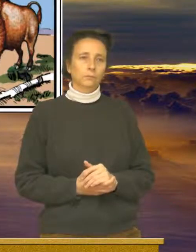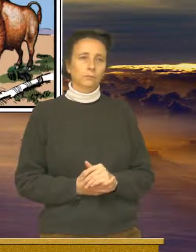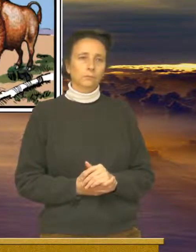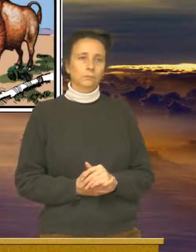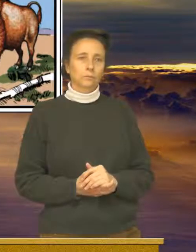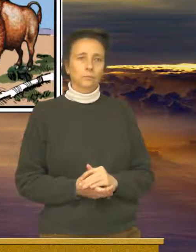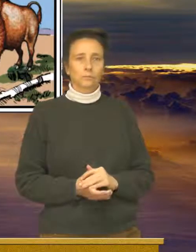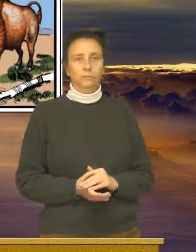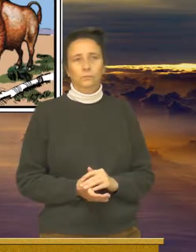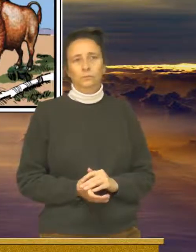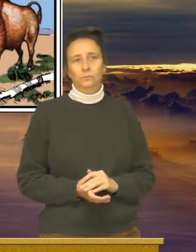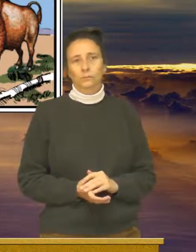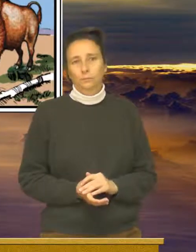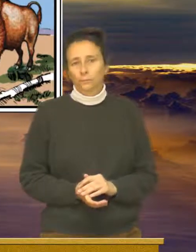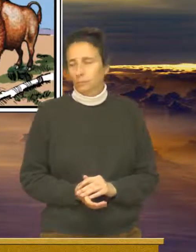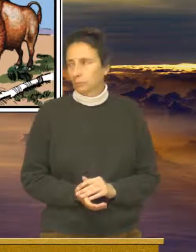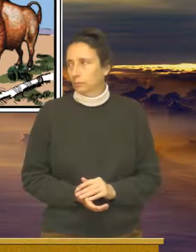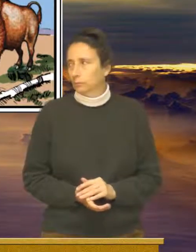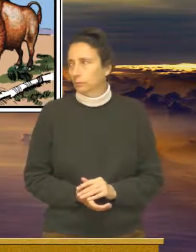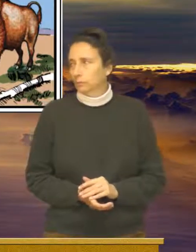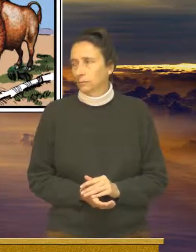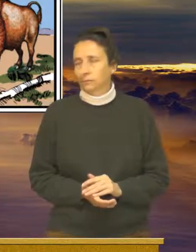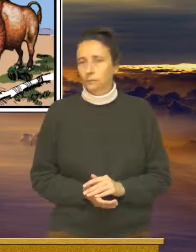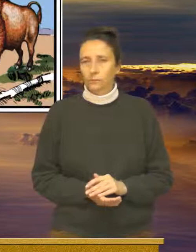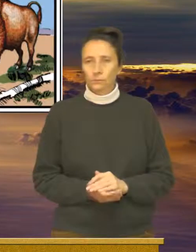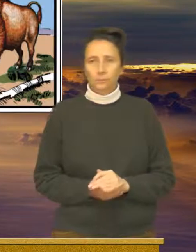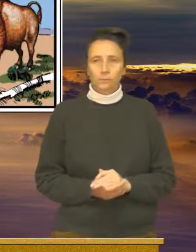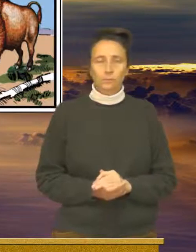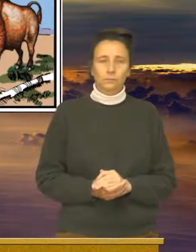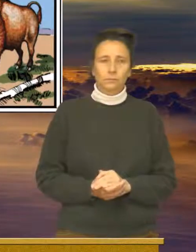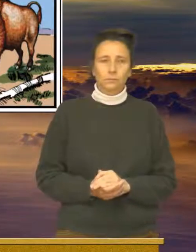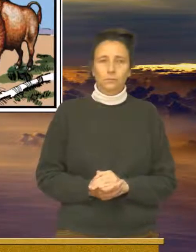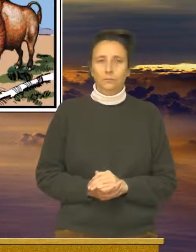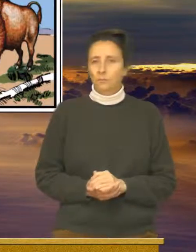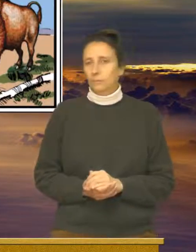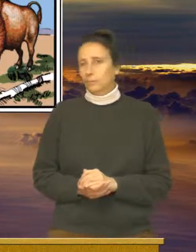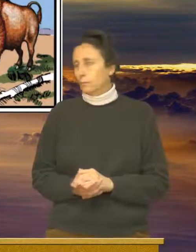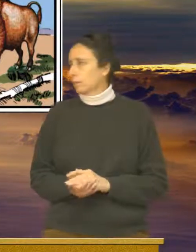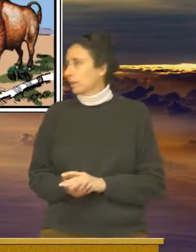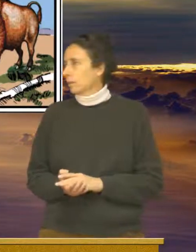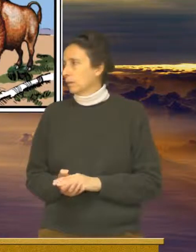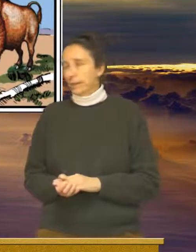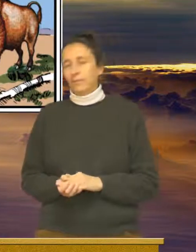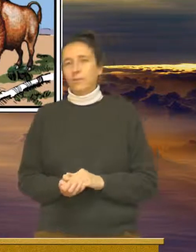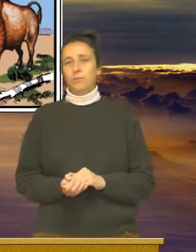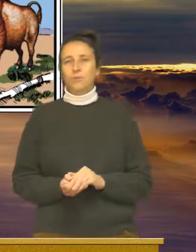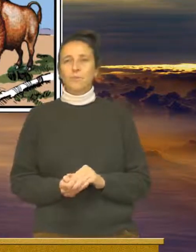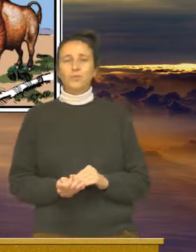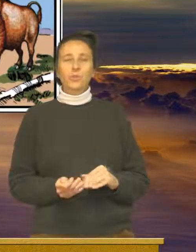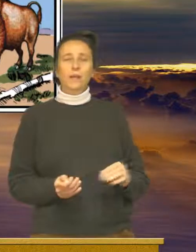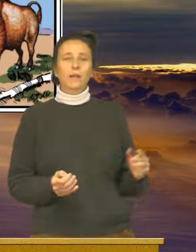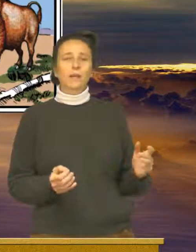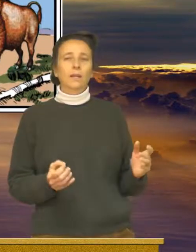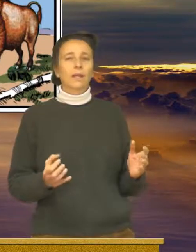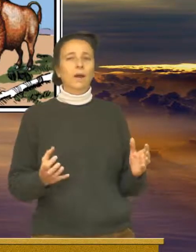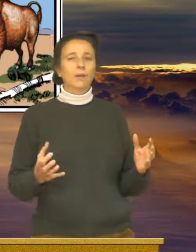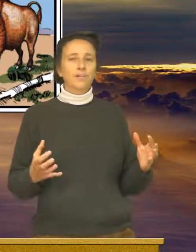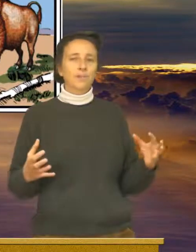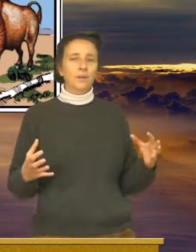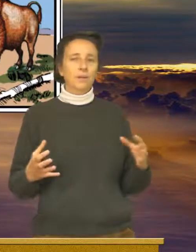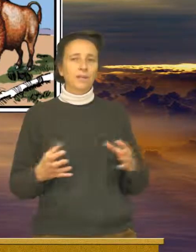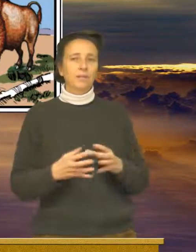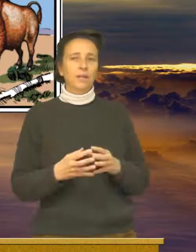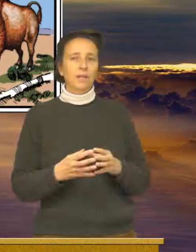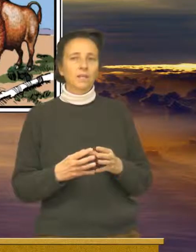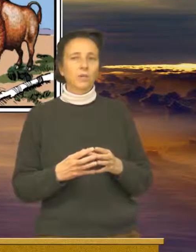más que anuncia el mensaje, que anuncia el mensaje del tercer ángel. Gracias. Nos damos cuenta que